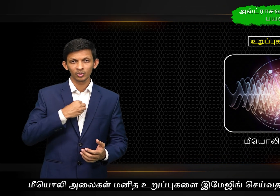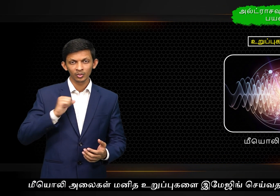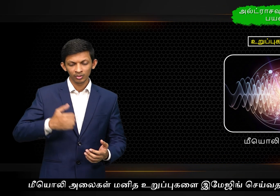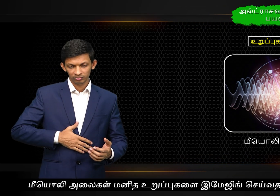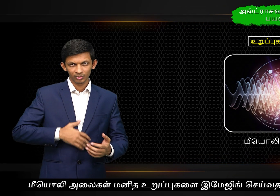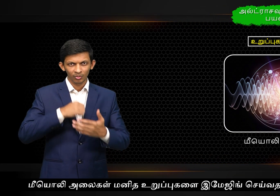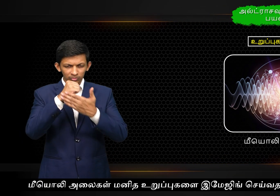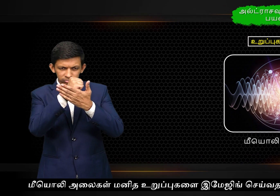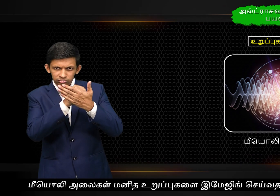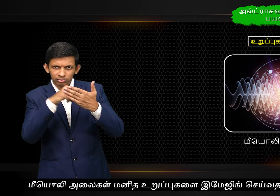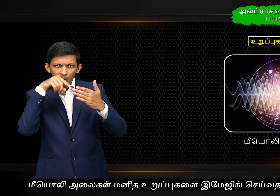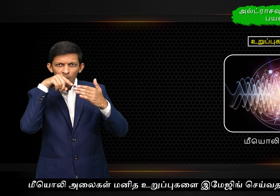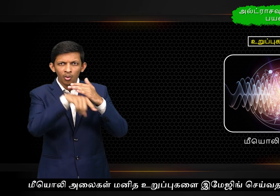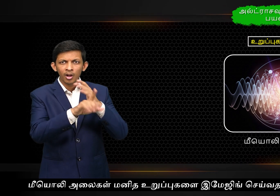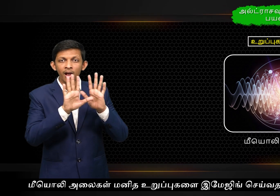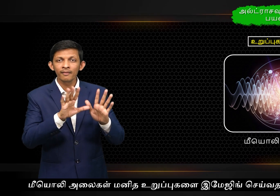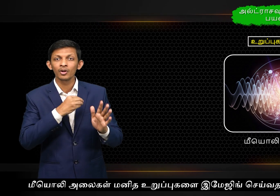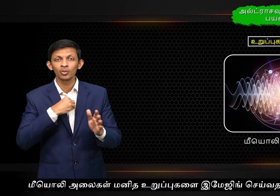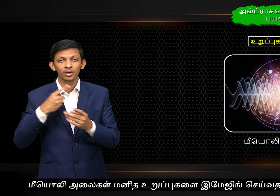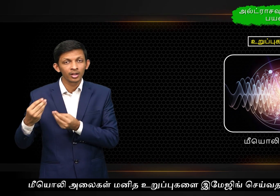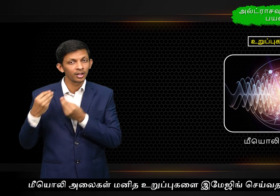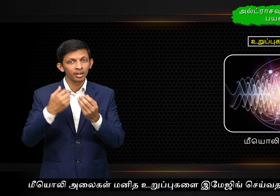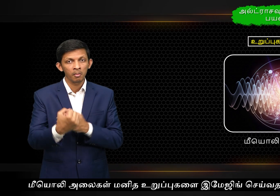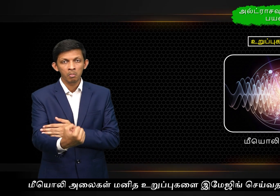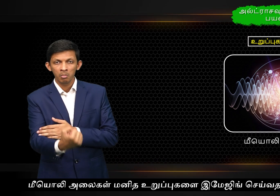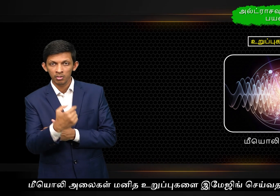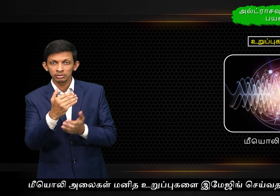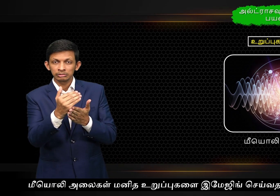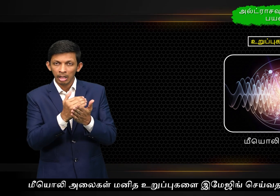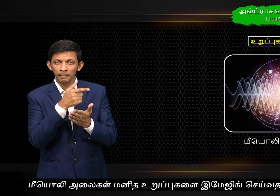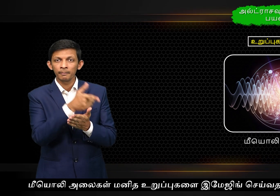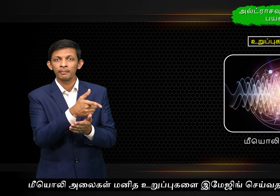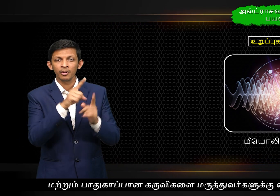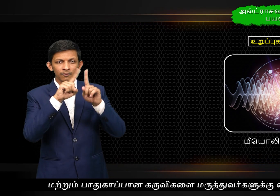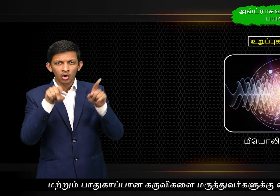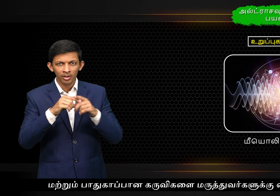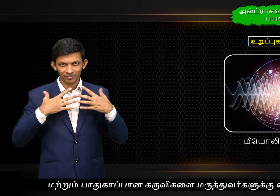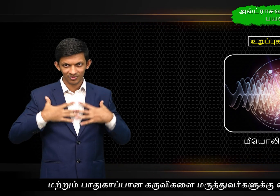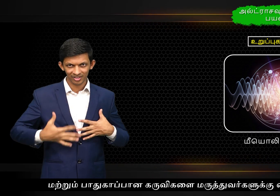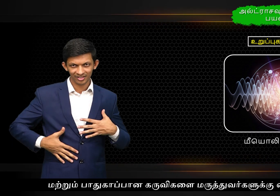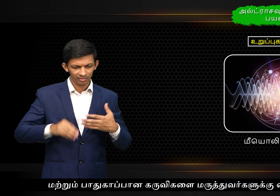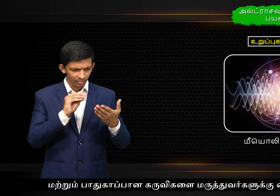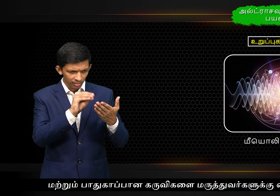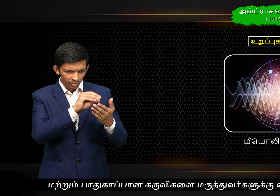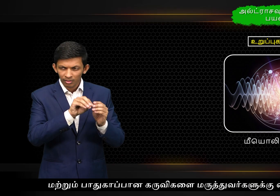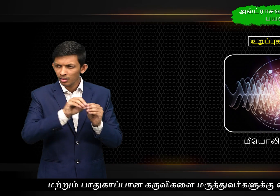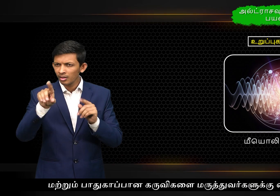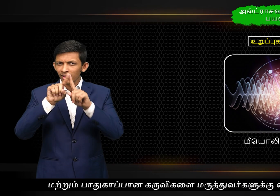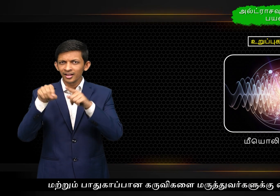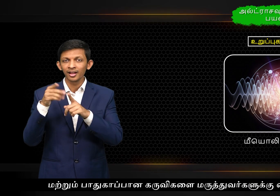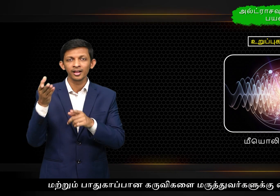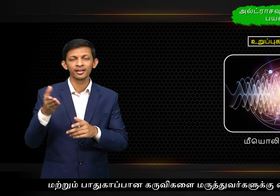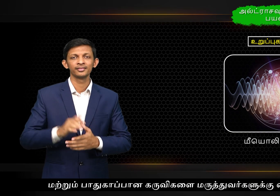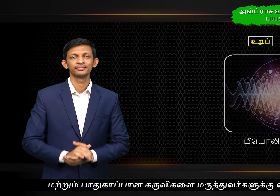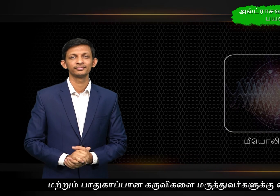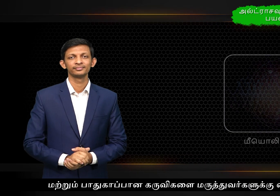மீயொலி அலைகள் மனித உறுப்புகளை இமேஜிங் செய்வதற்கான சக்தி வாய்ந்த மற்றும் பாதுகாப்பான கருவிகளை